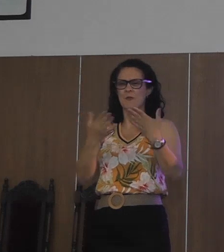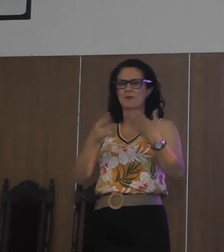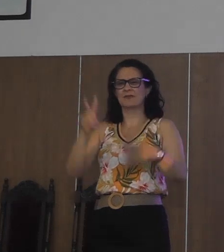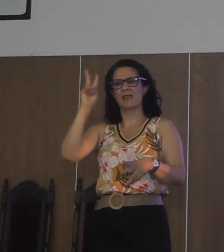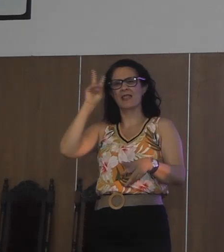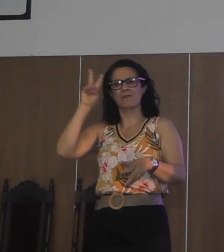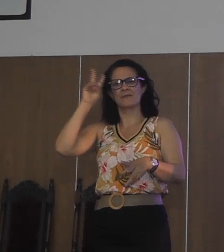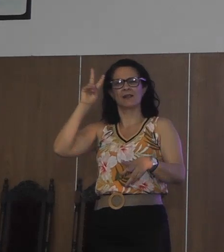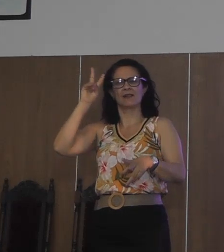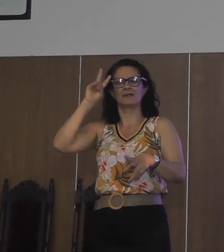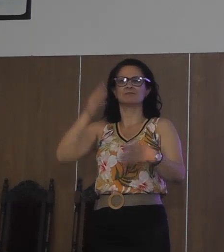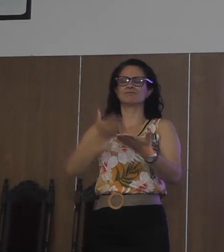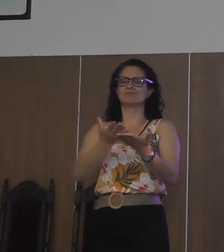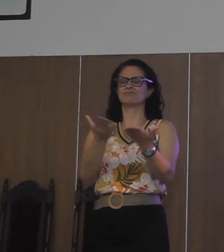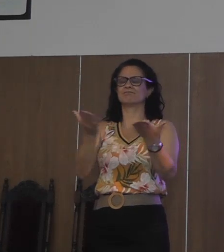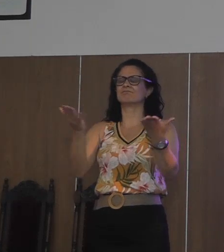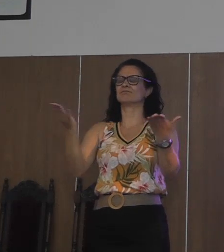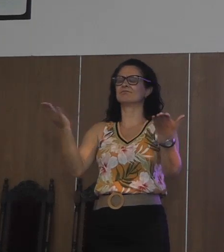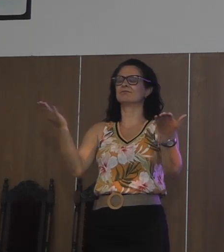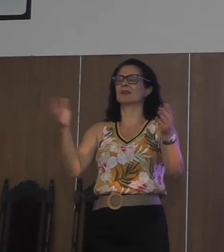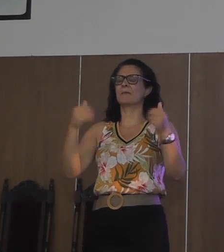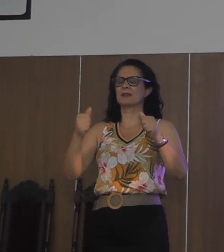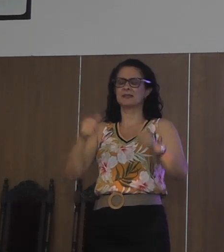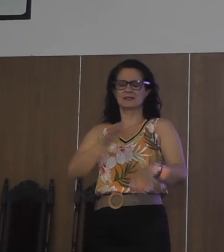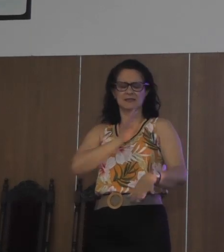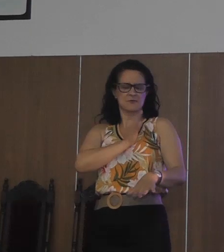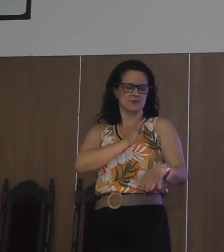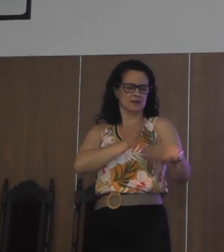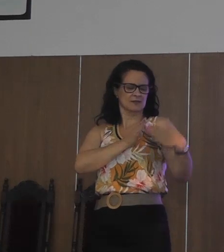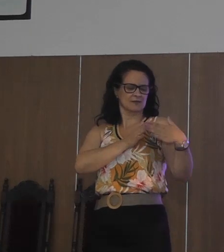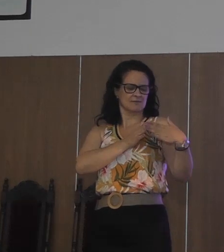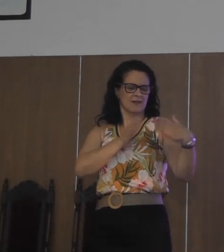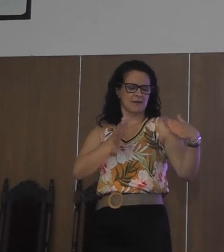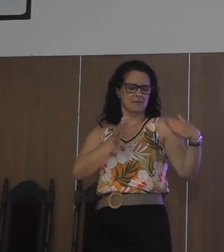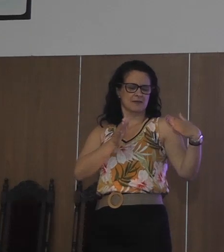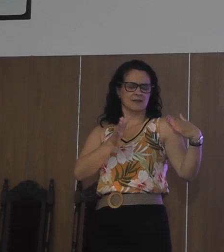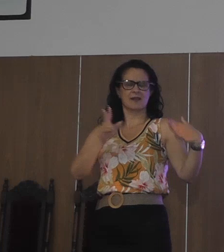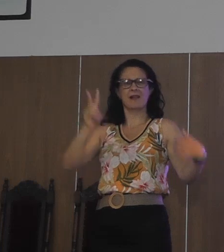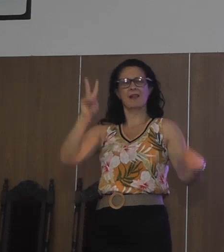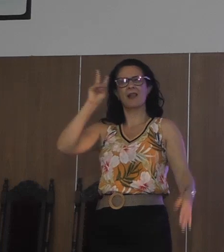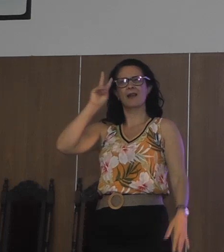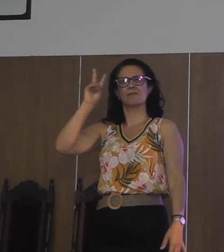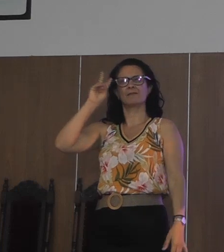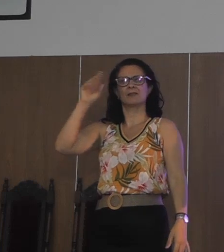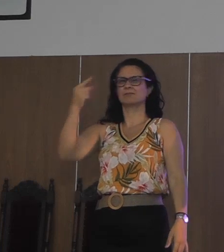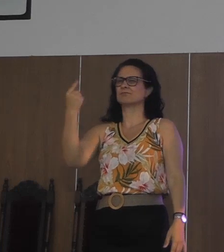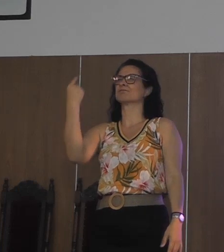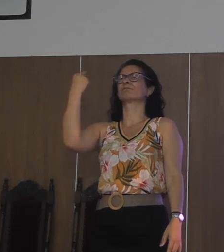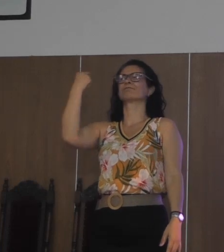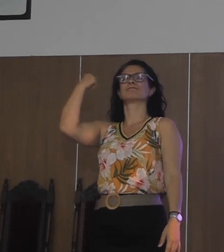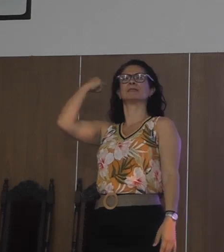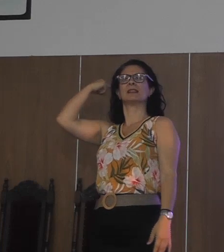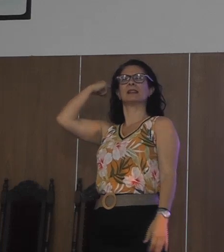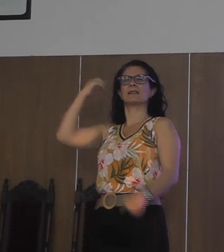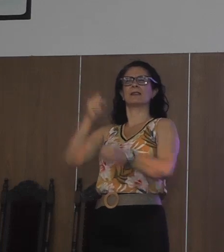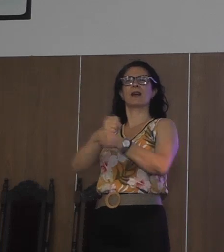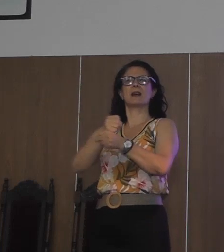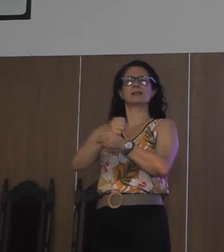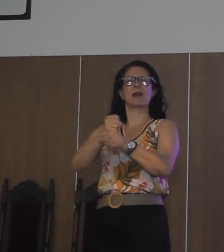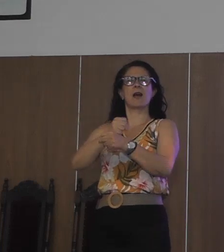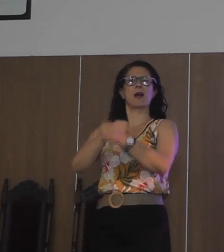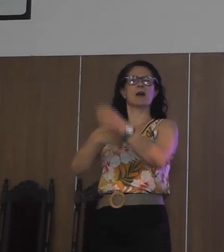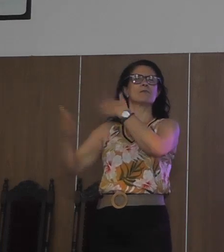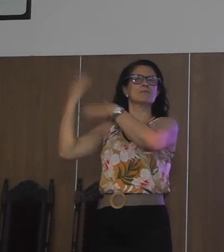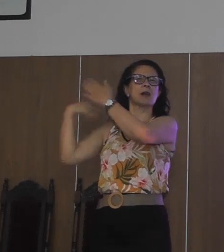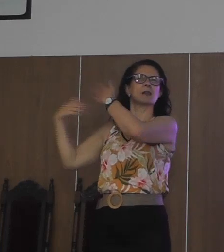fé que arde. E Deus está falando nessa noite: olha lá para trás, lembra do início do ano passado, lembra de março, abril,